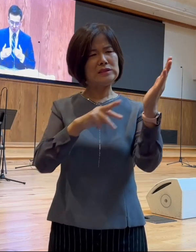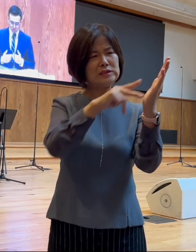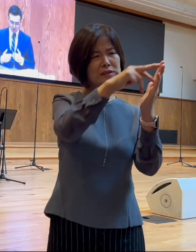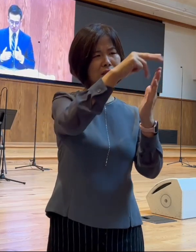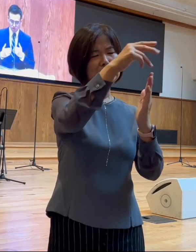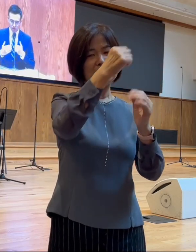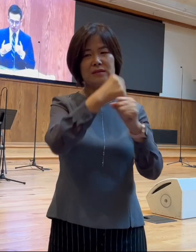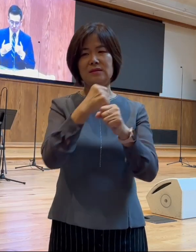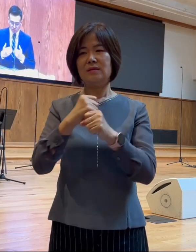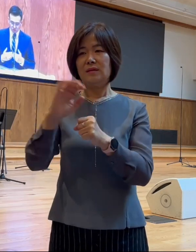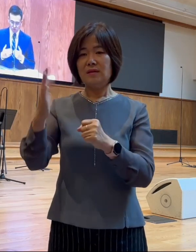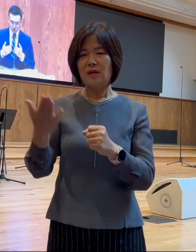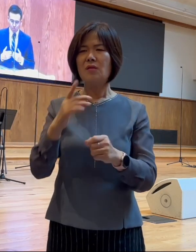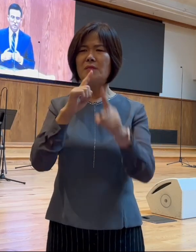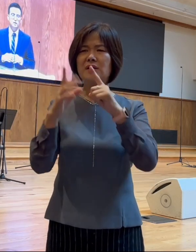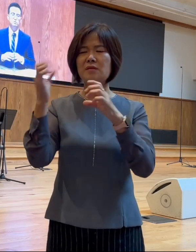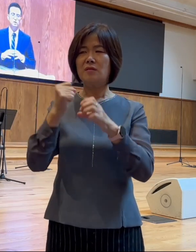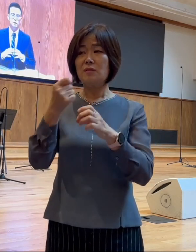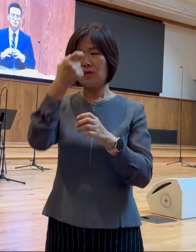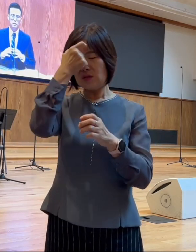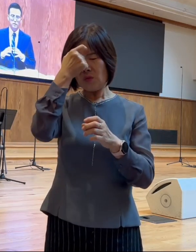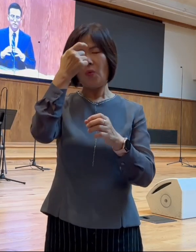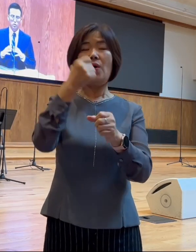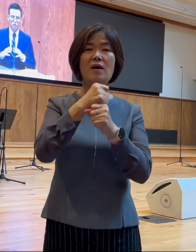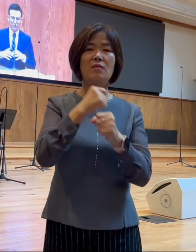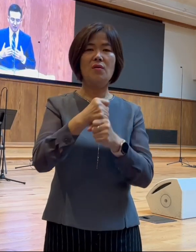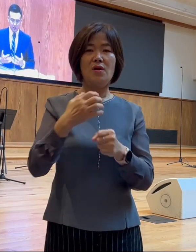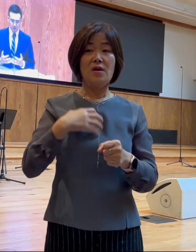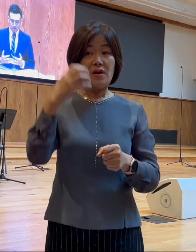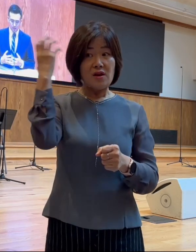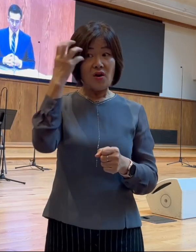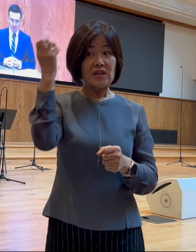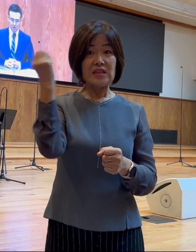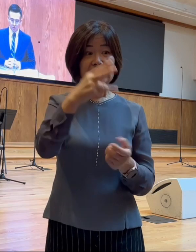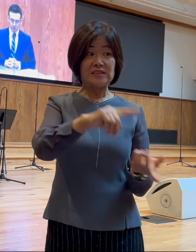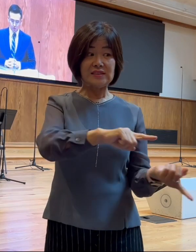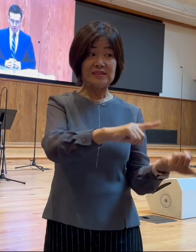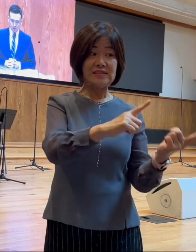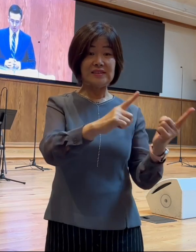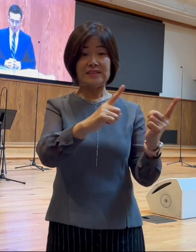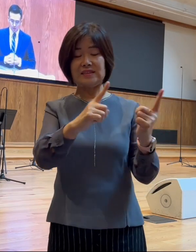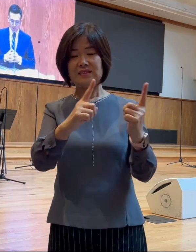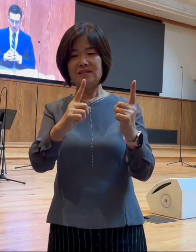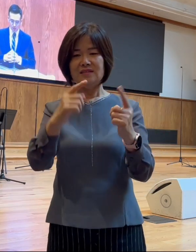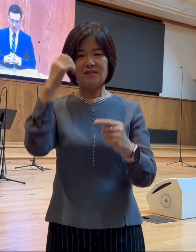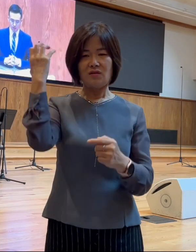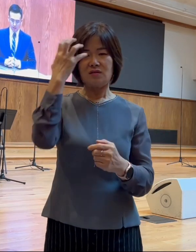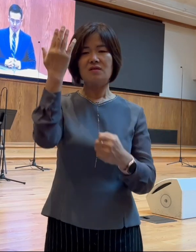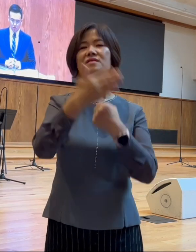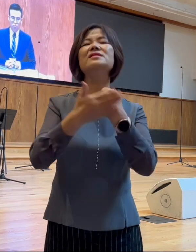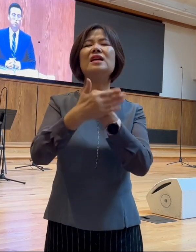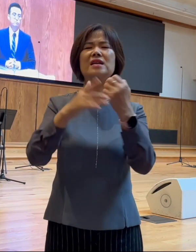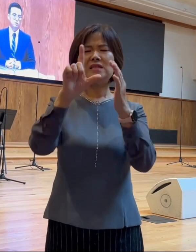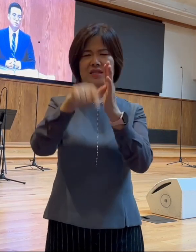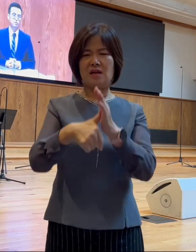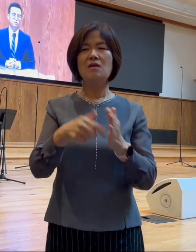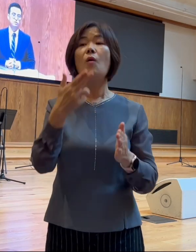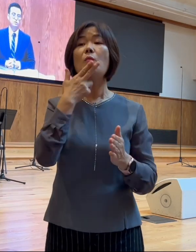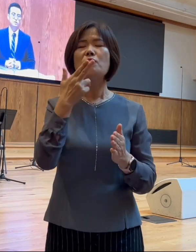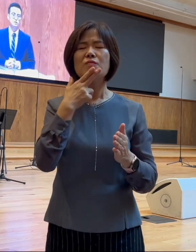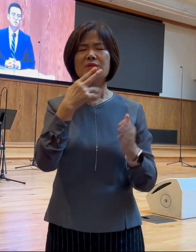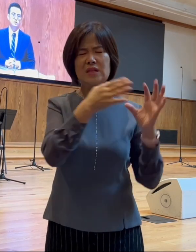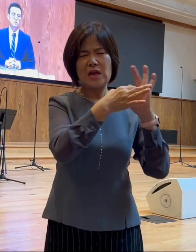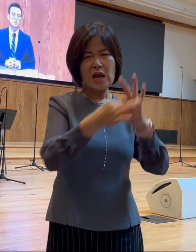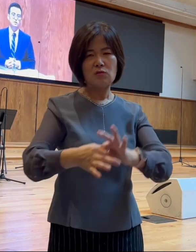영에 심기고 그걸 붙들고 기도하는 가운데 내 영이 막 살아나는 이런 영적인 은혜의 시간이 너무 없다면,